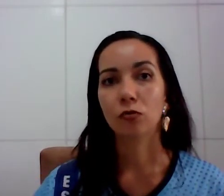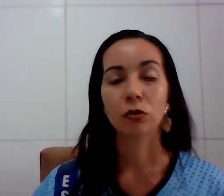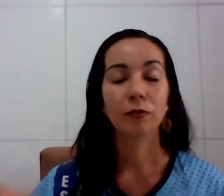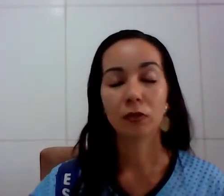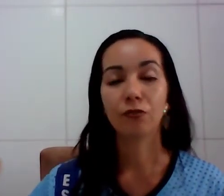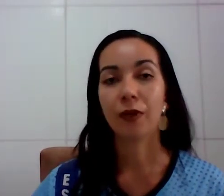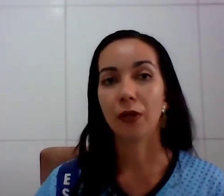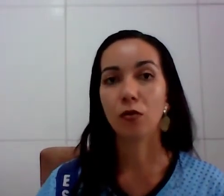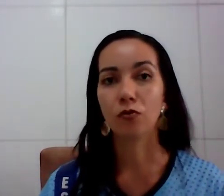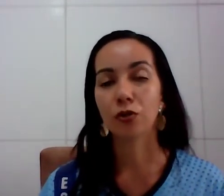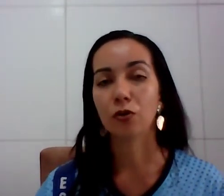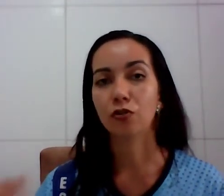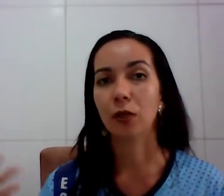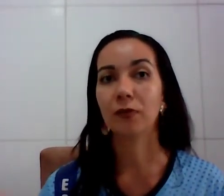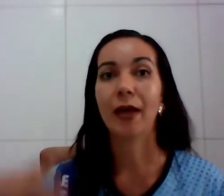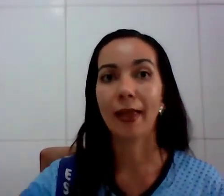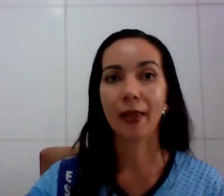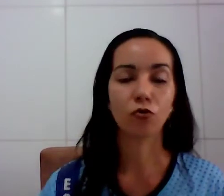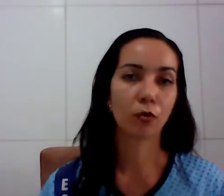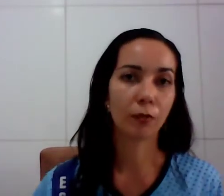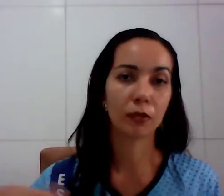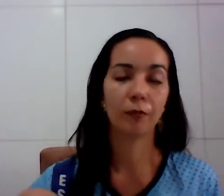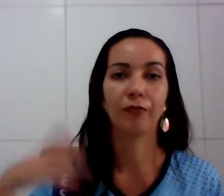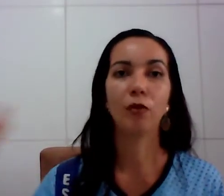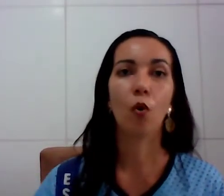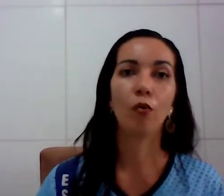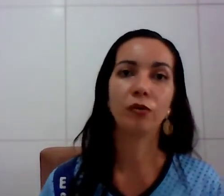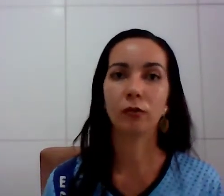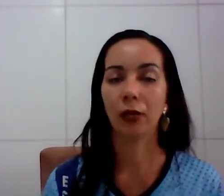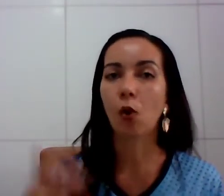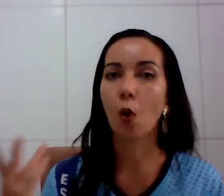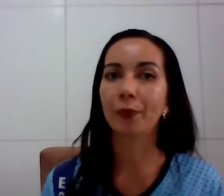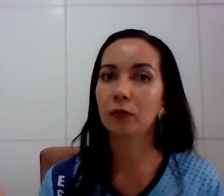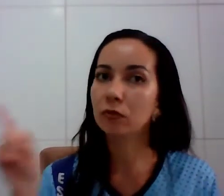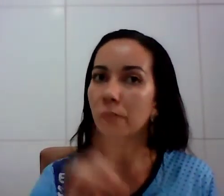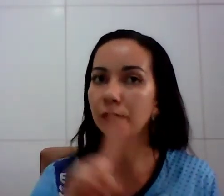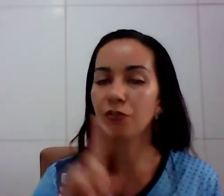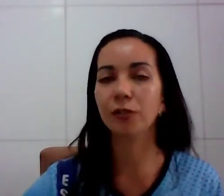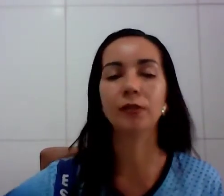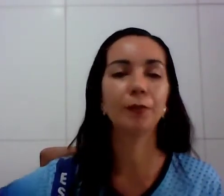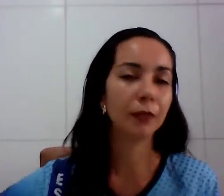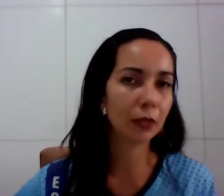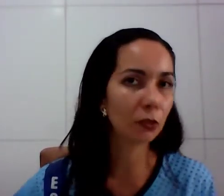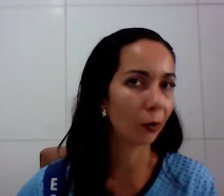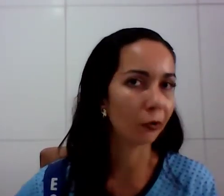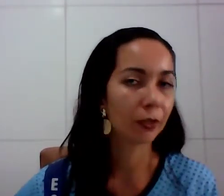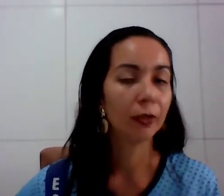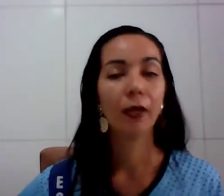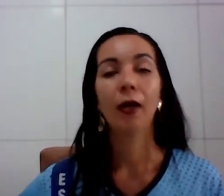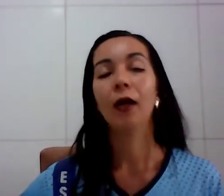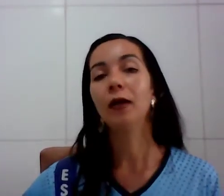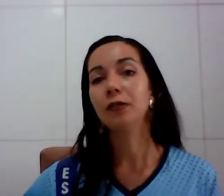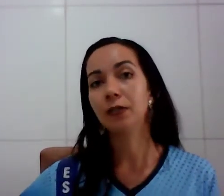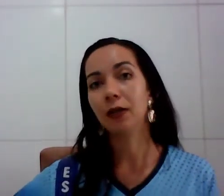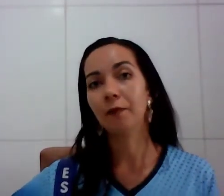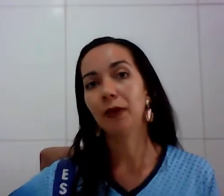usamos, esses veículos que nós temos, aéreos, como por exemplo aviões, helicópteros, não existia esse tipo de transporte.